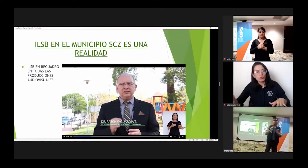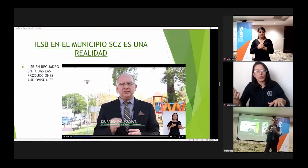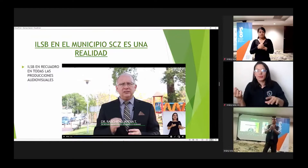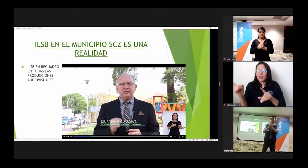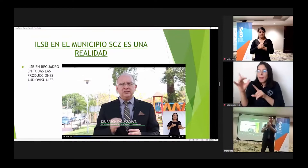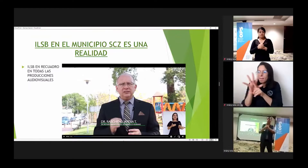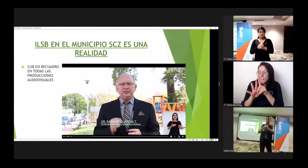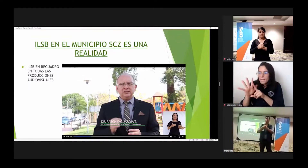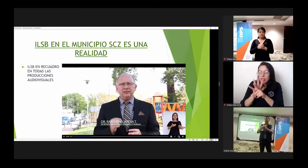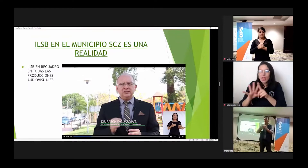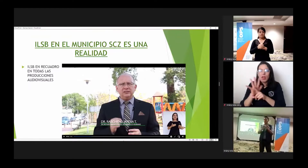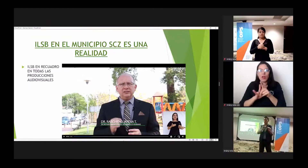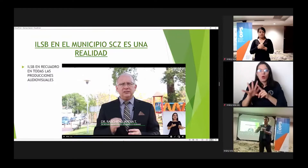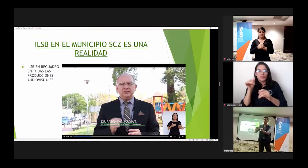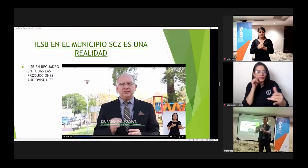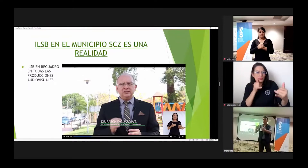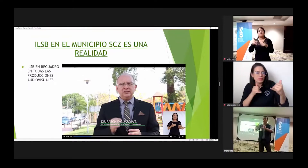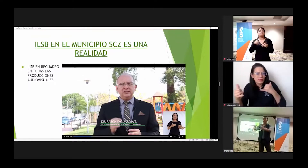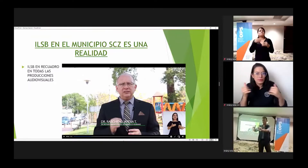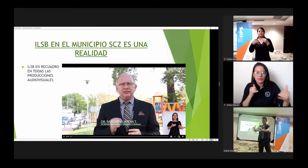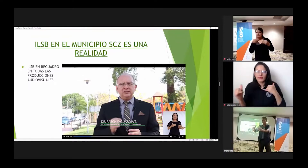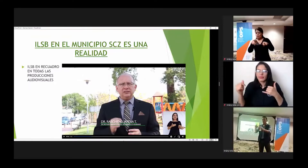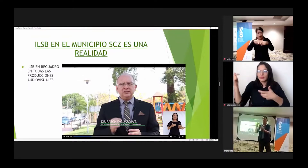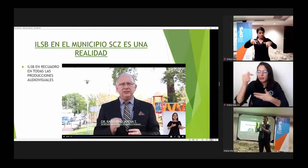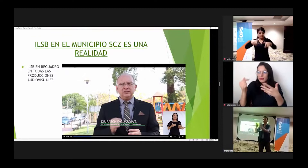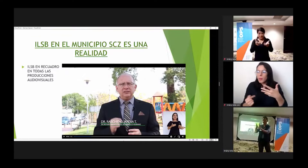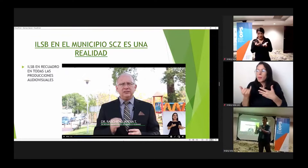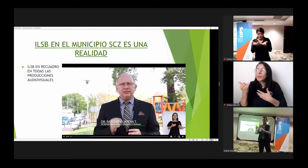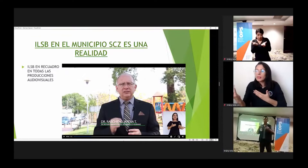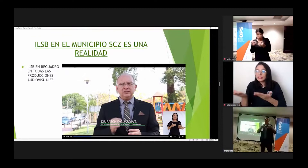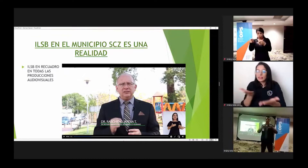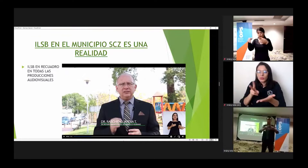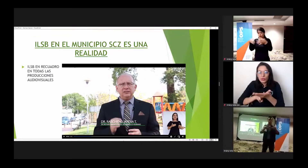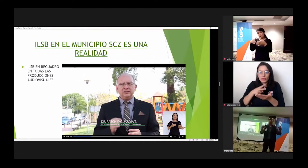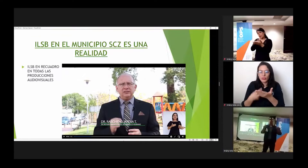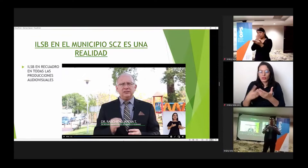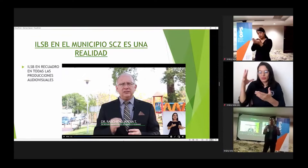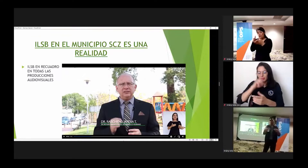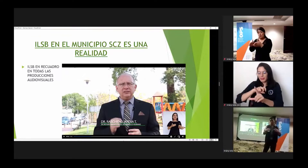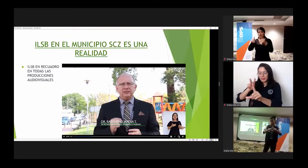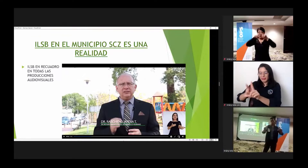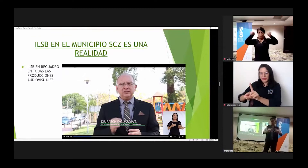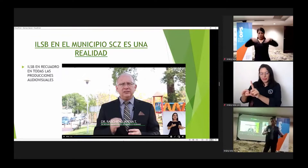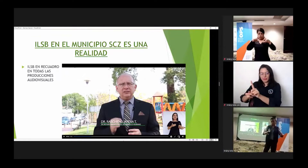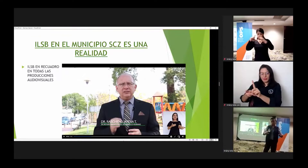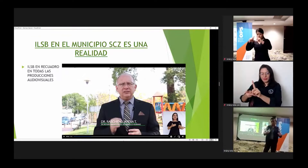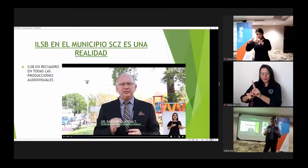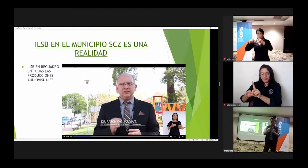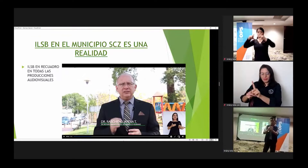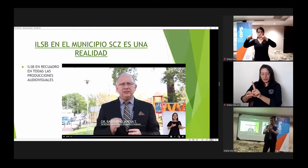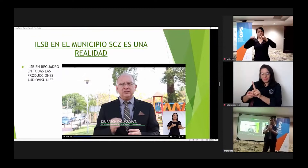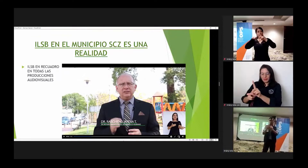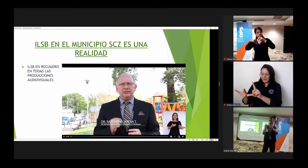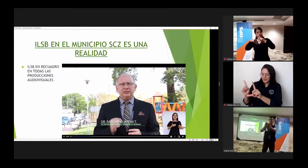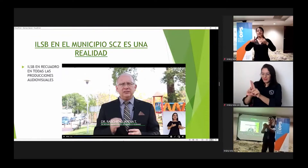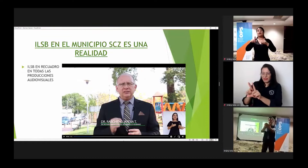videos, todo lo que es audiovisual, material audiovisual, con el servicio de interpretación, el recuadro, también con